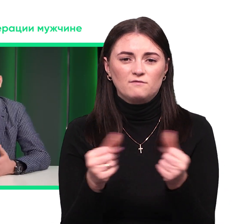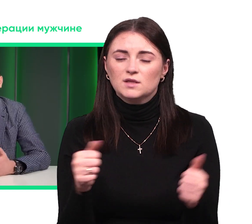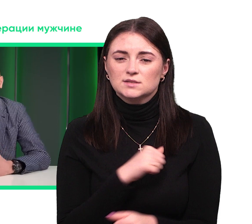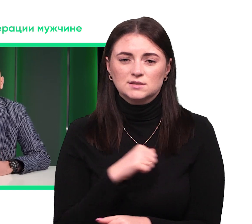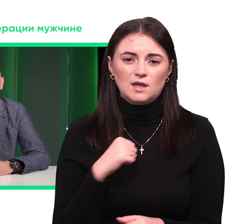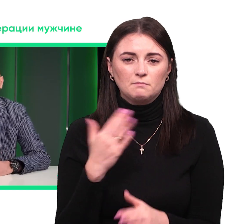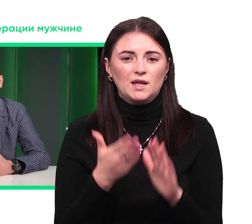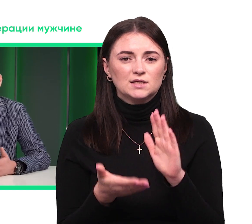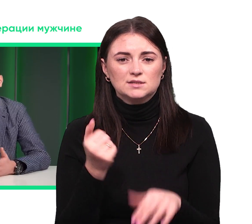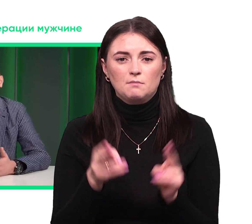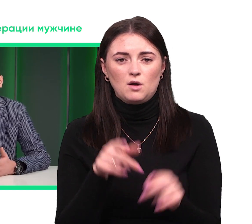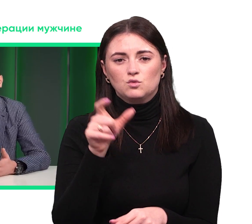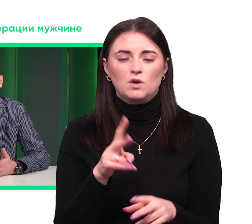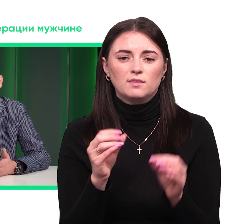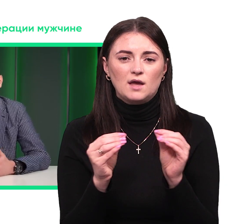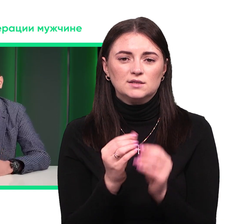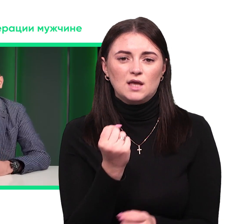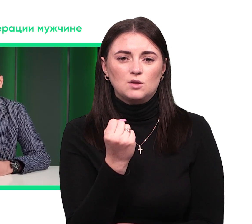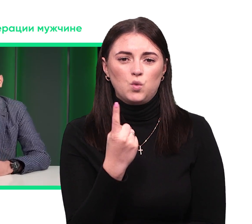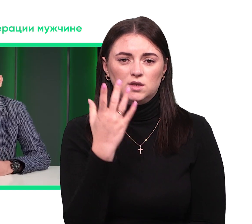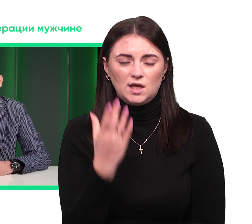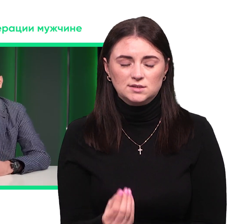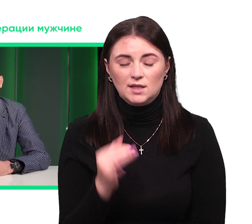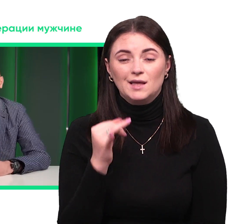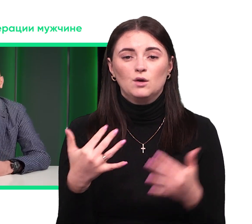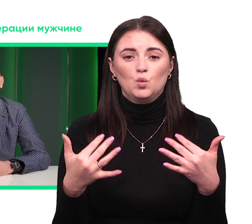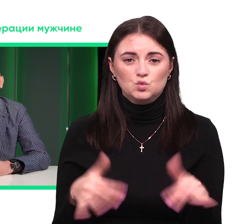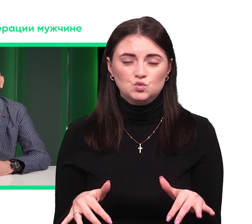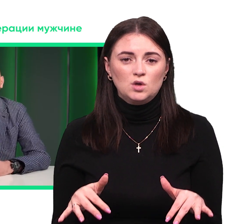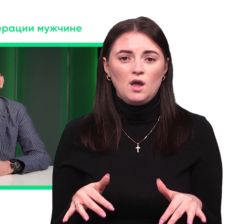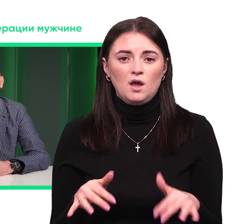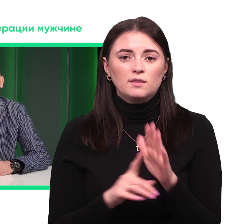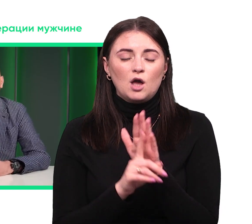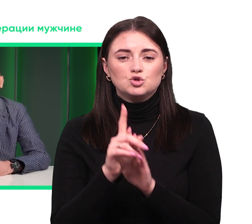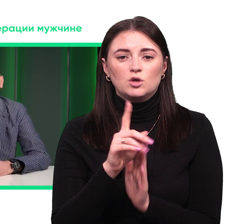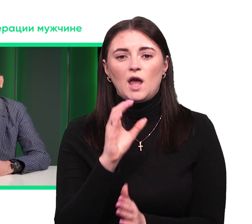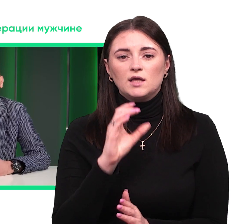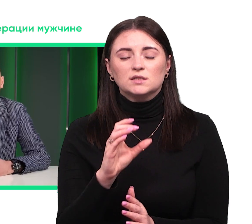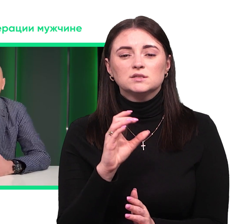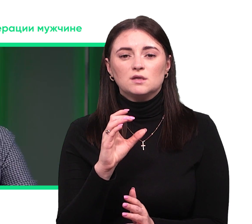сами или снимаются хирургом там, на 10-11 день. И уже начиная с